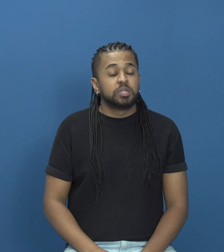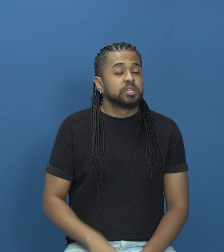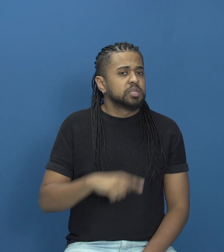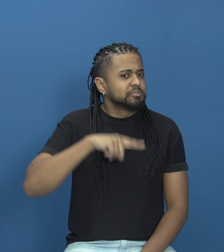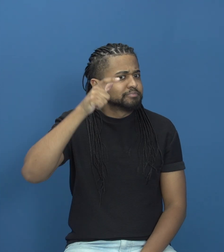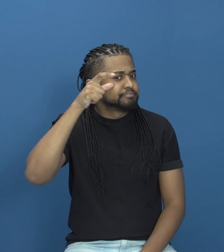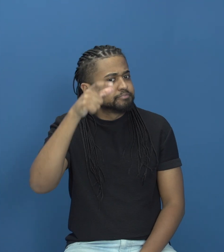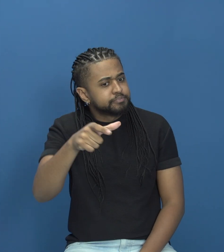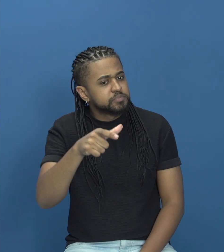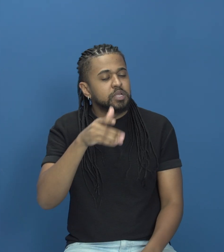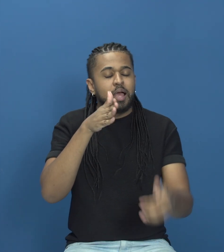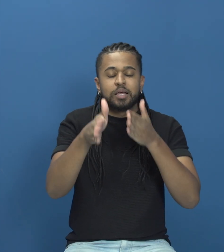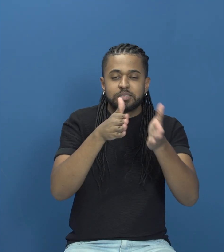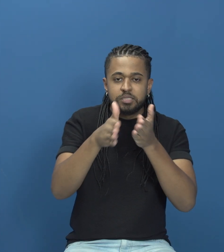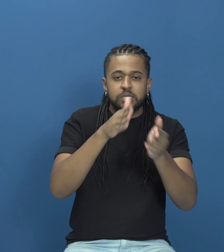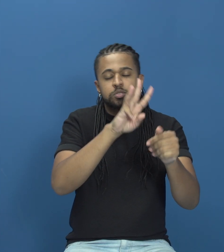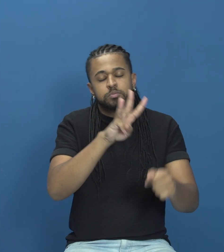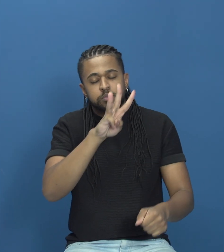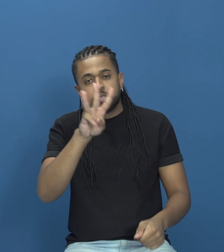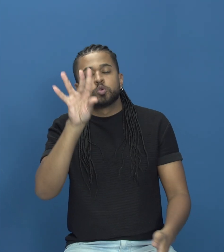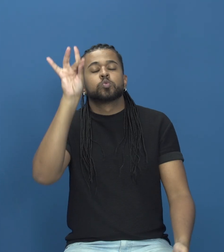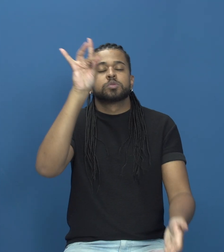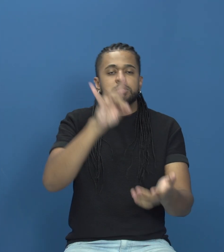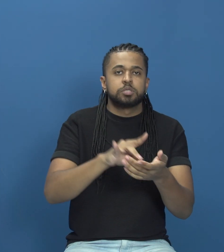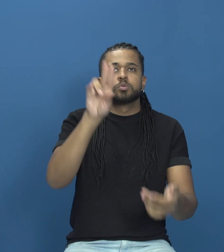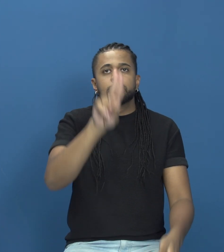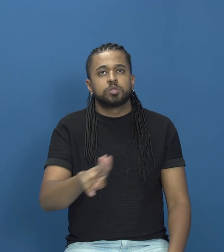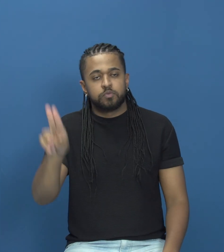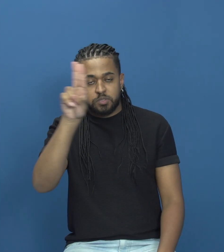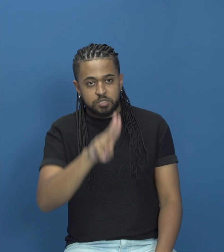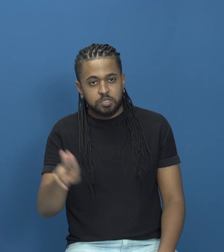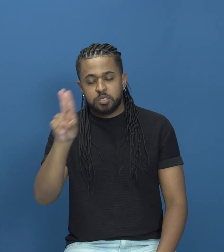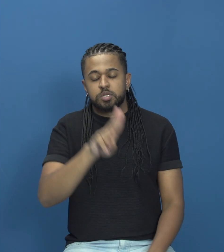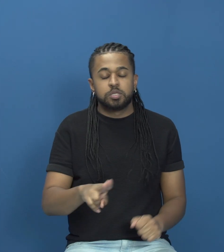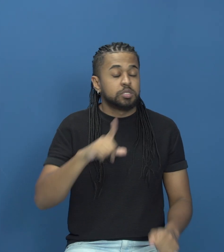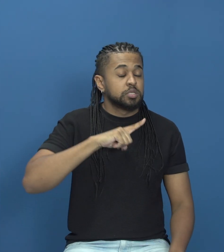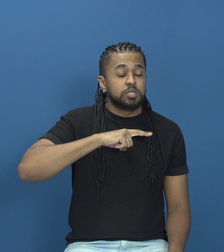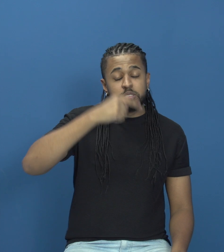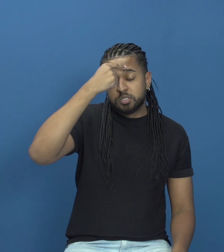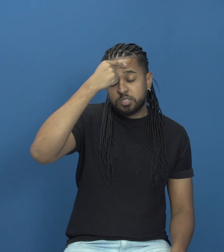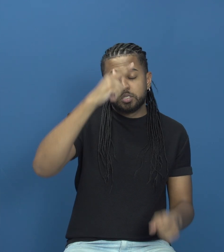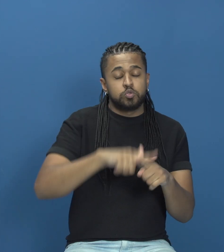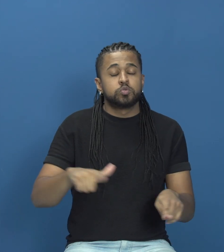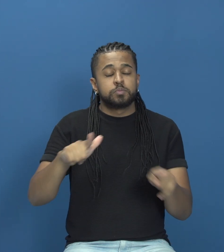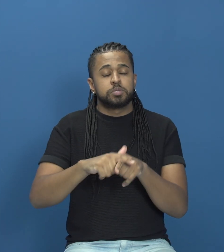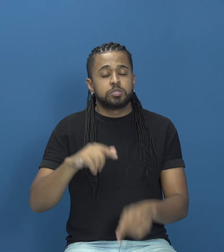cabendo aos interessados o acesso à página eletrônica oficial da universidade para a ciência dos mesmos.